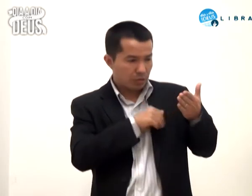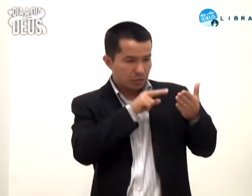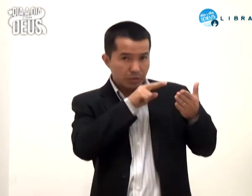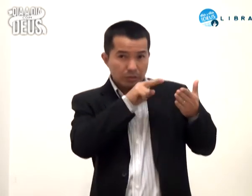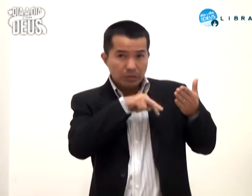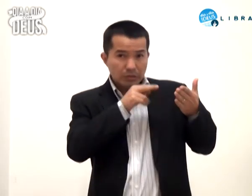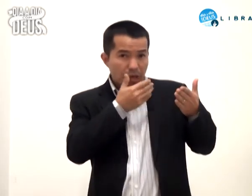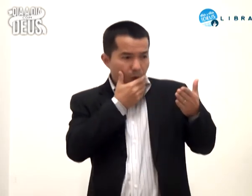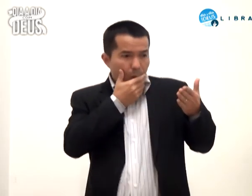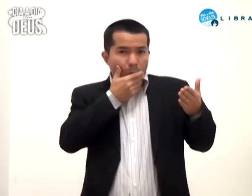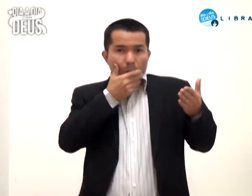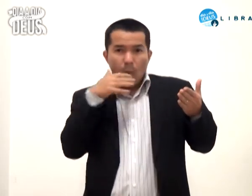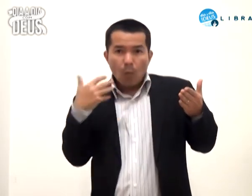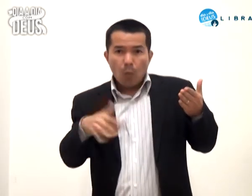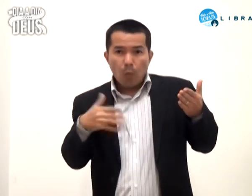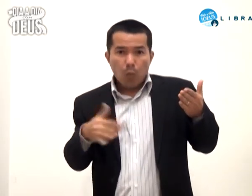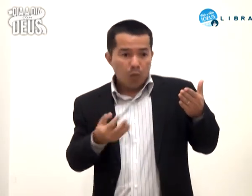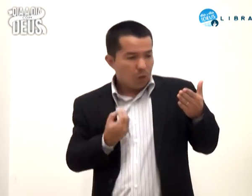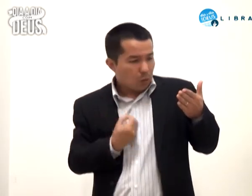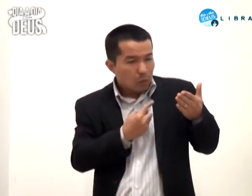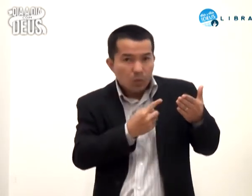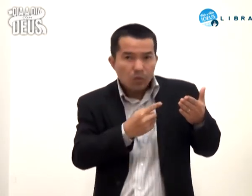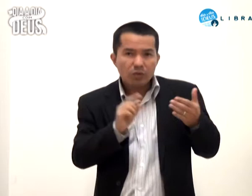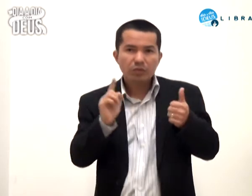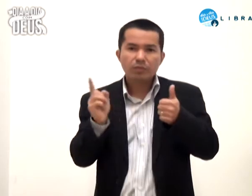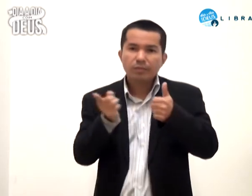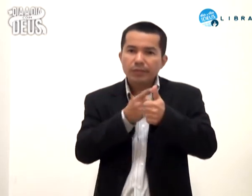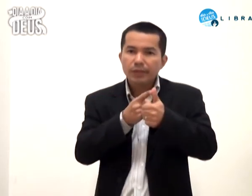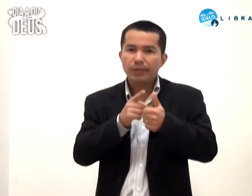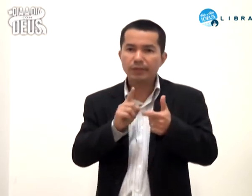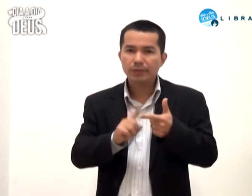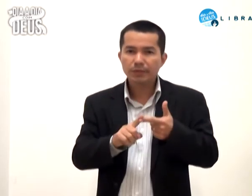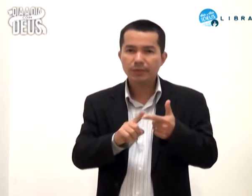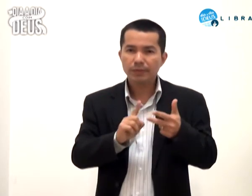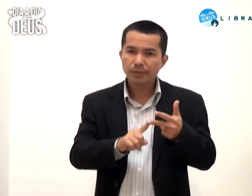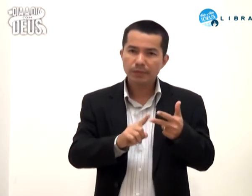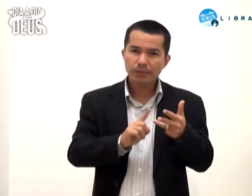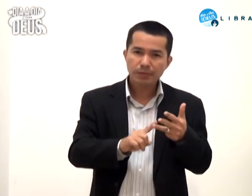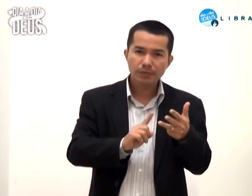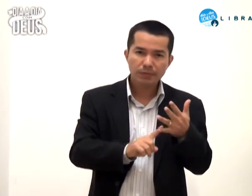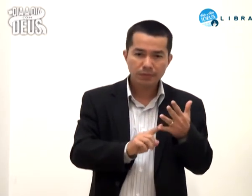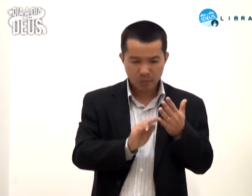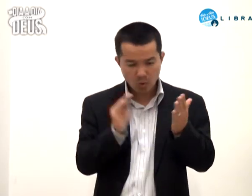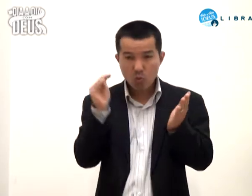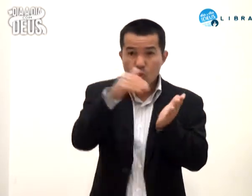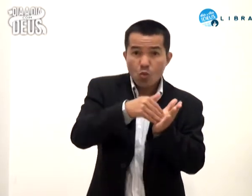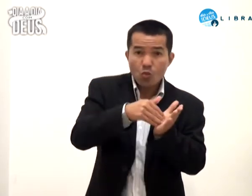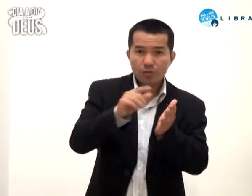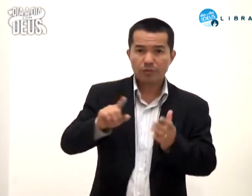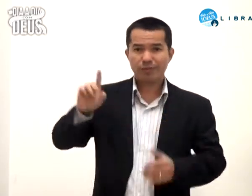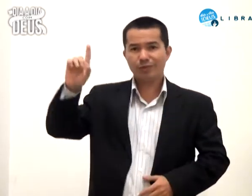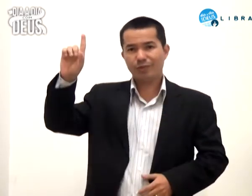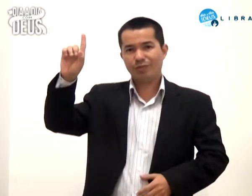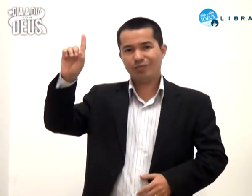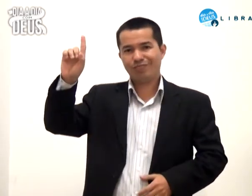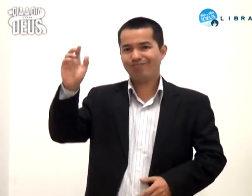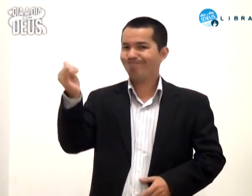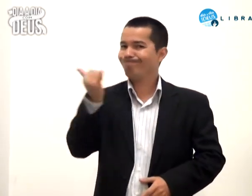coração, basta você olhar a tua agenda, como você administra o teu tempo, o que você dá mais importância e valor,